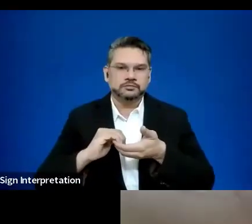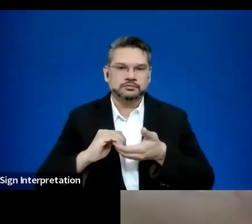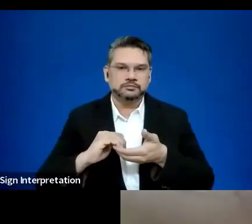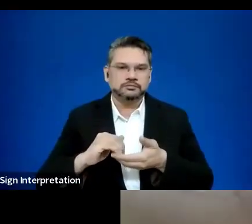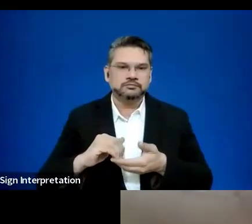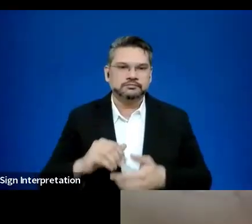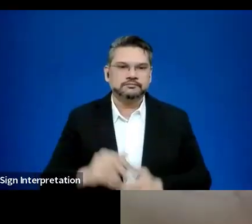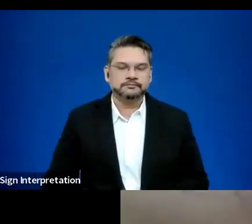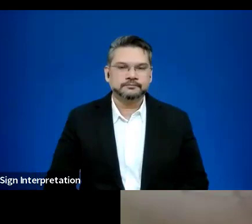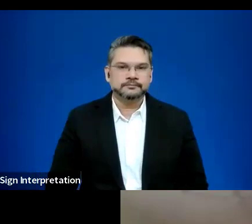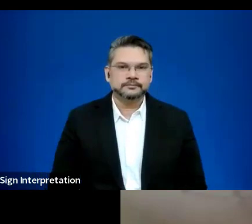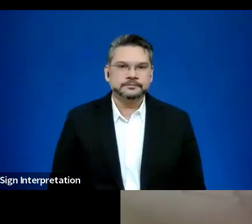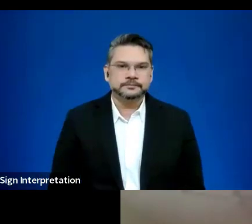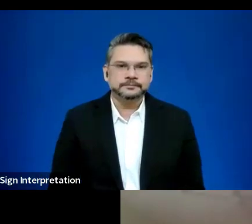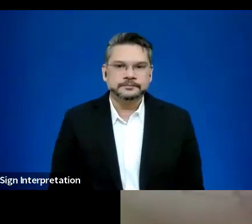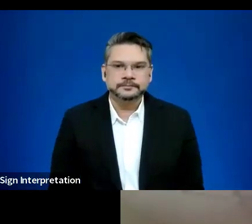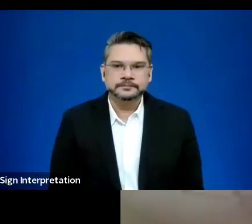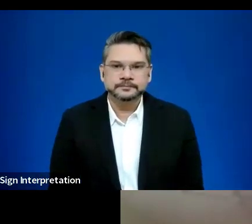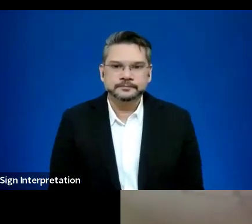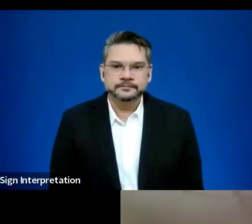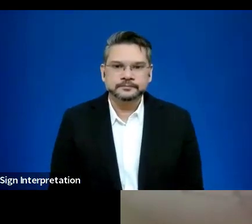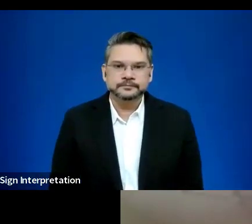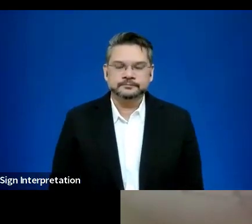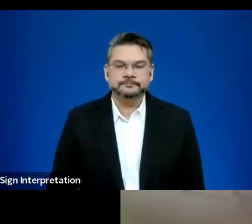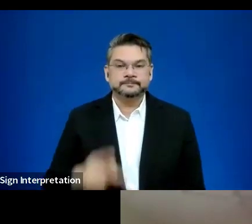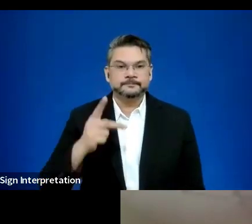我们的 Living 协会，